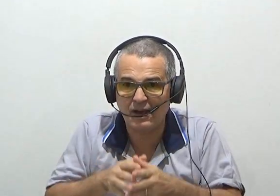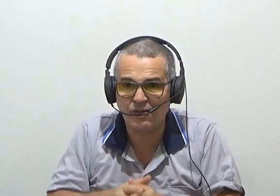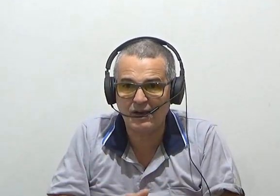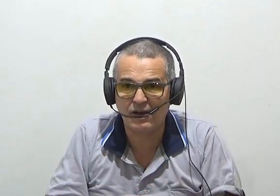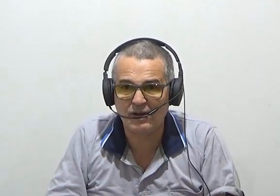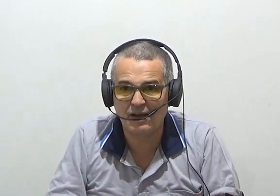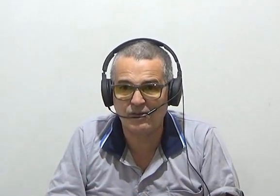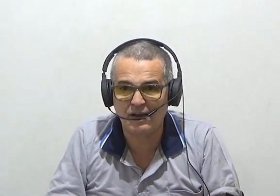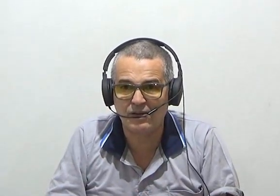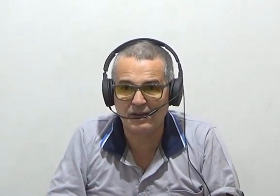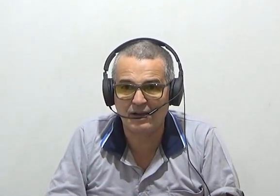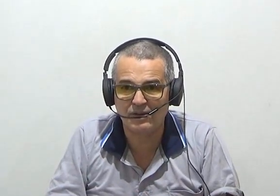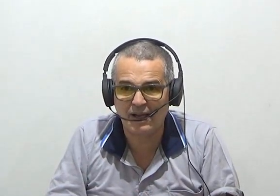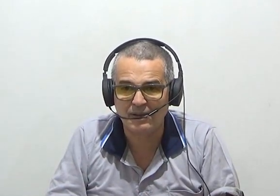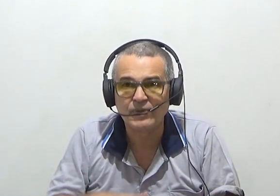olhar,